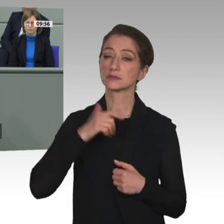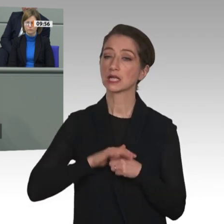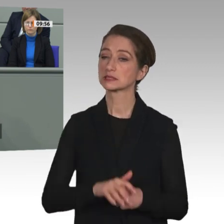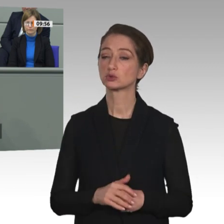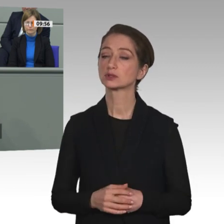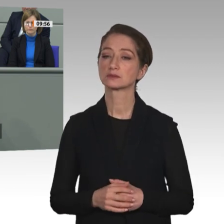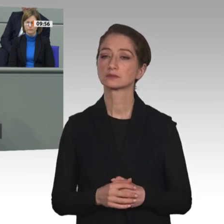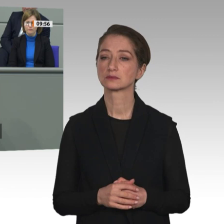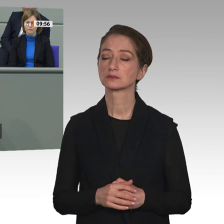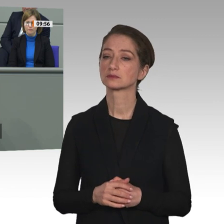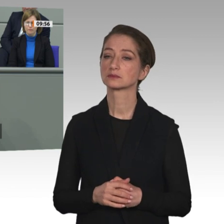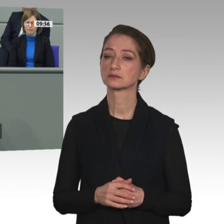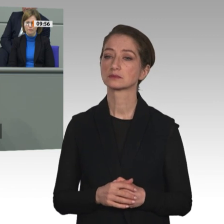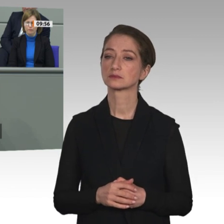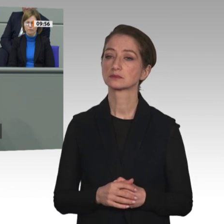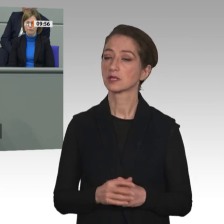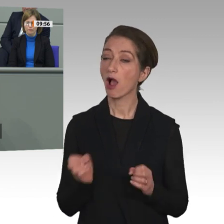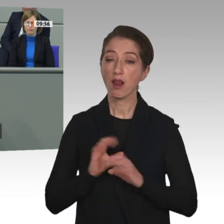unzweifelhaft und islamfeindlich.